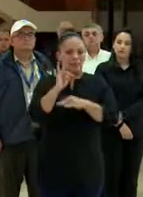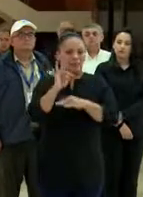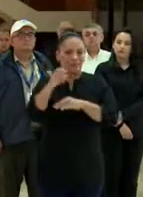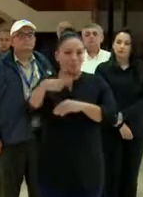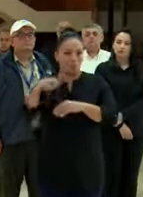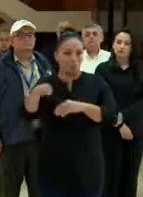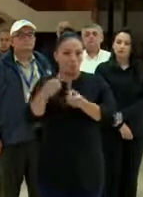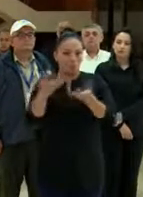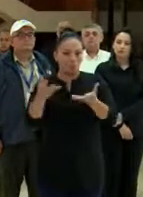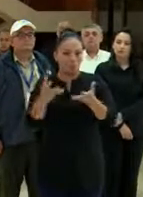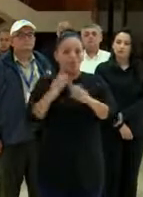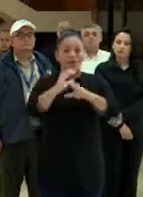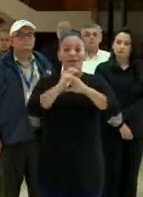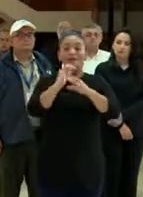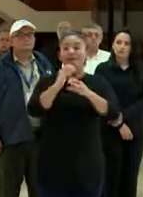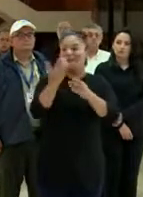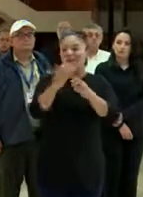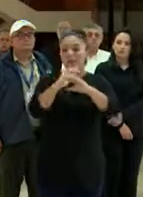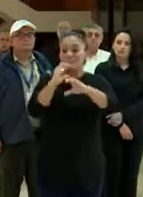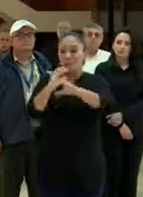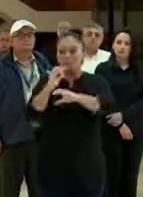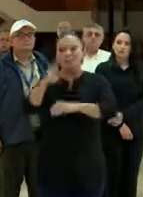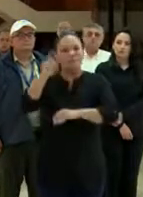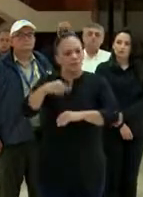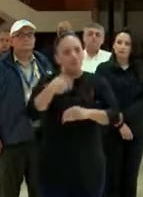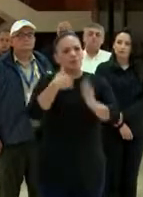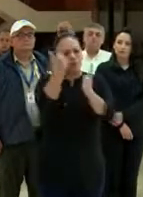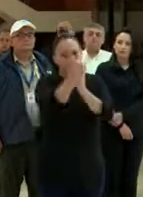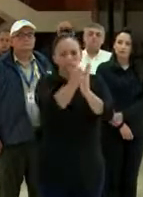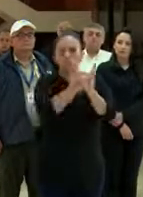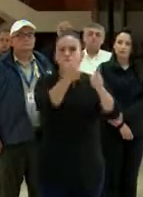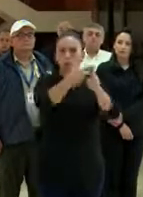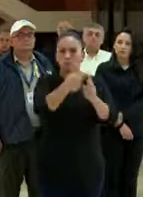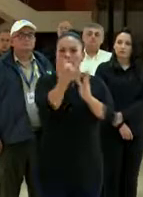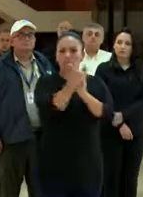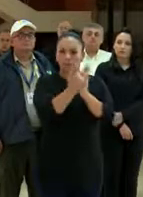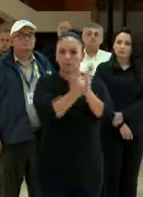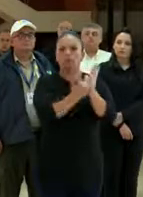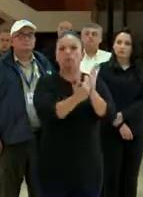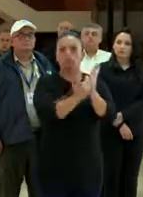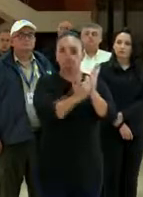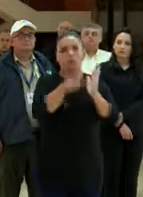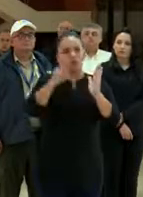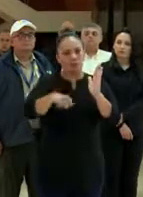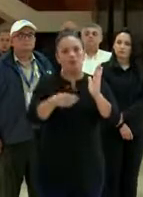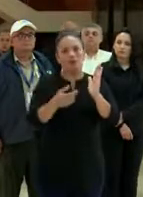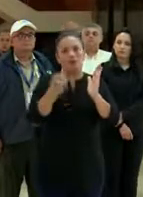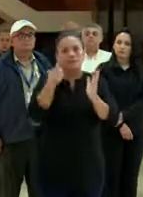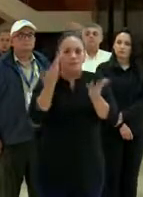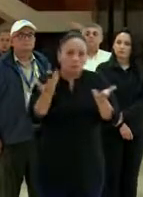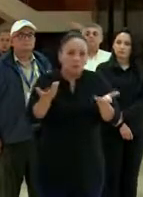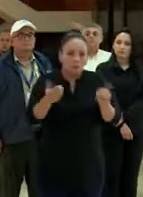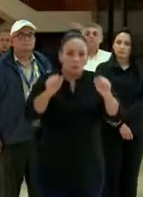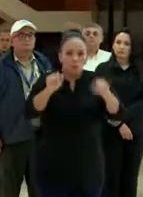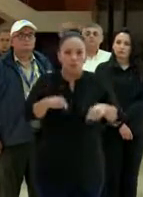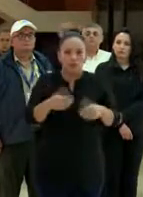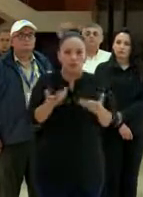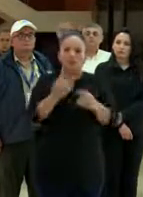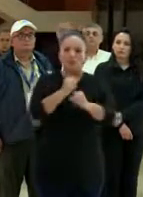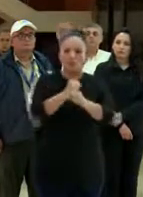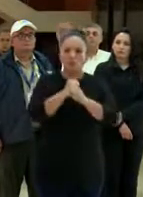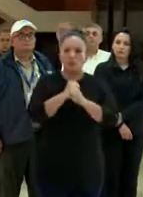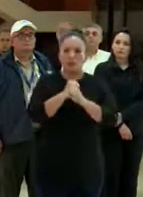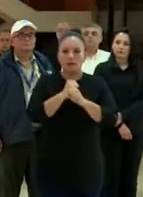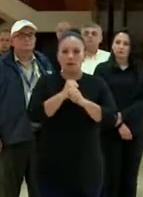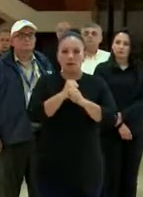que salga de la estación tenga una bitácora con el nombre de los pasajeros para poder asegurarles